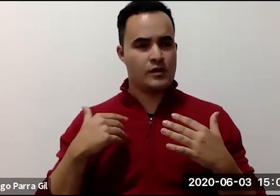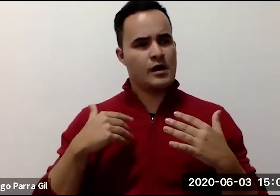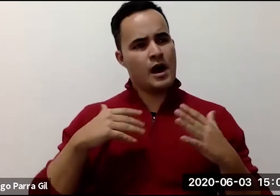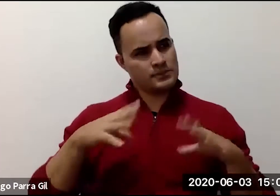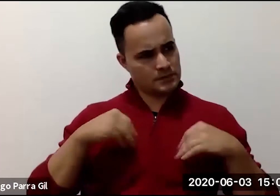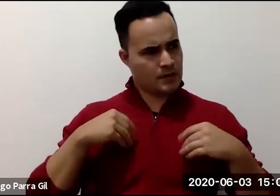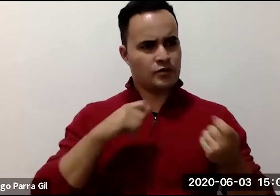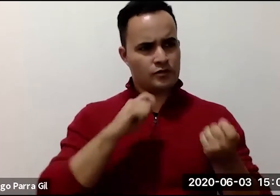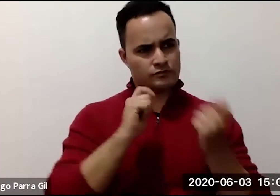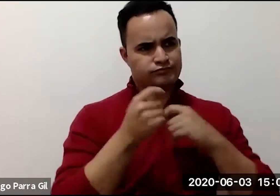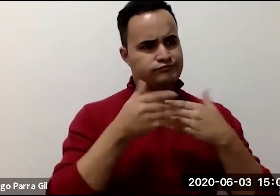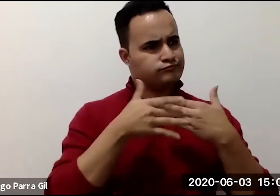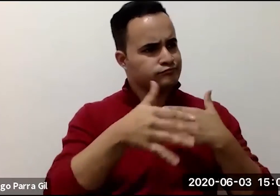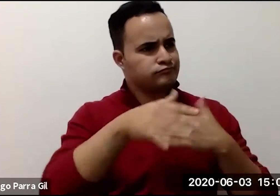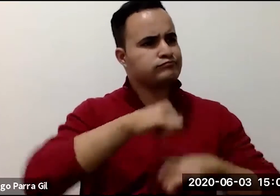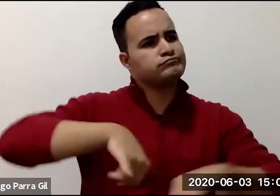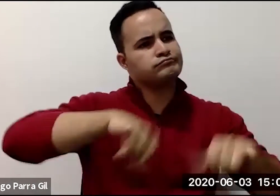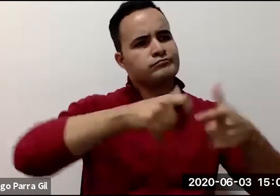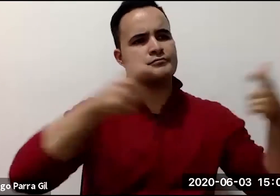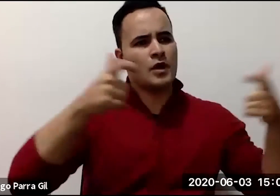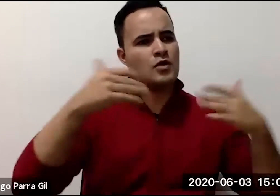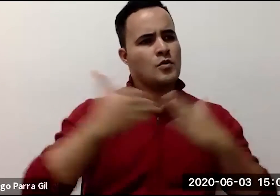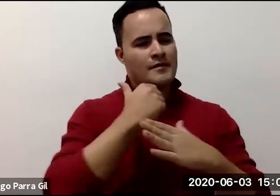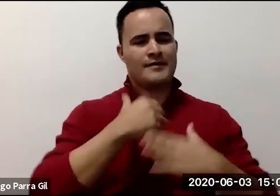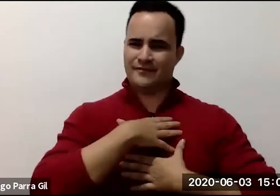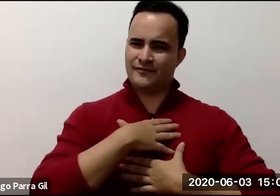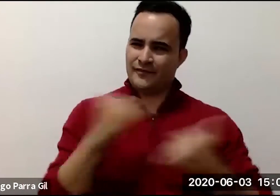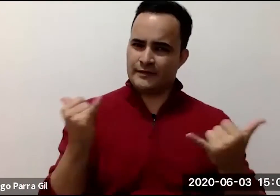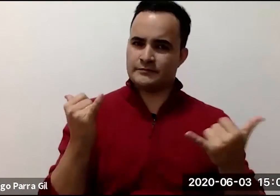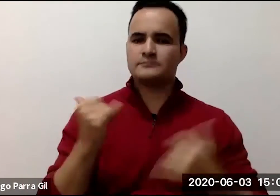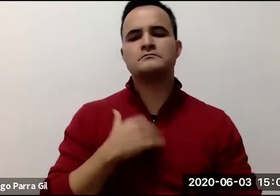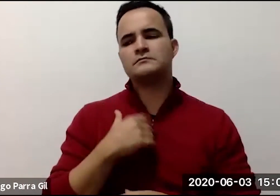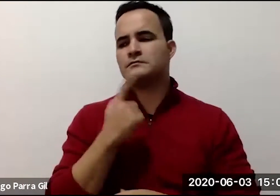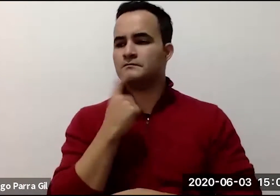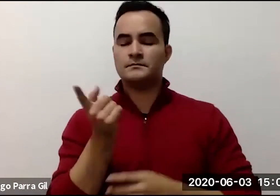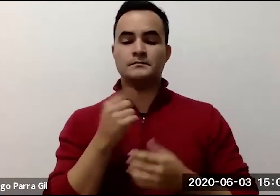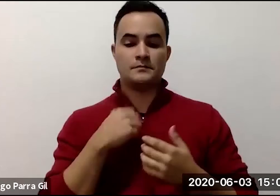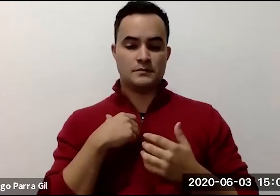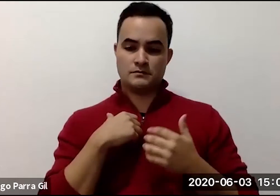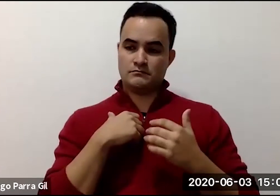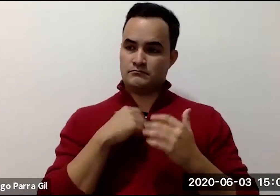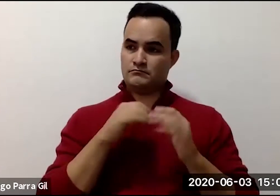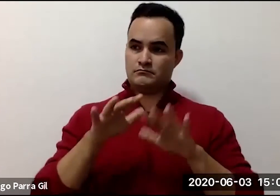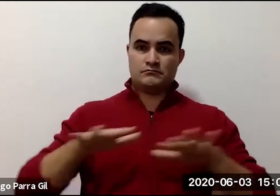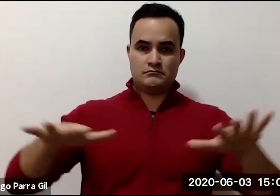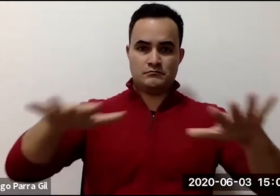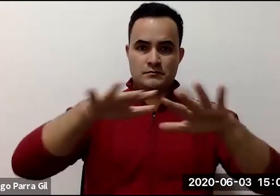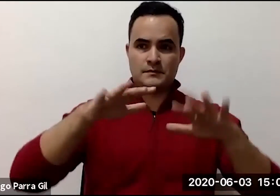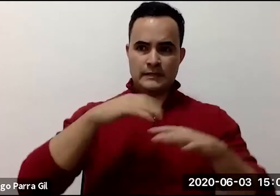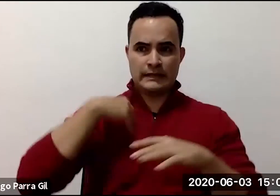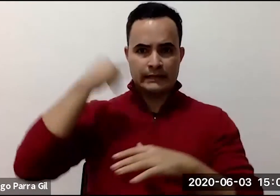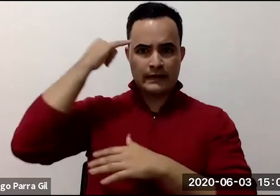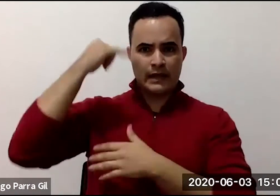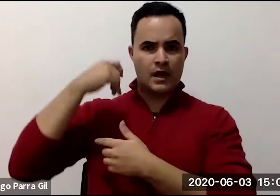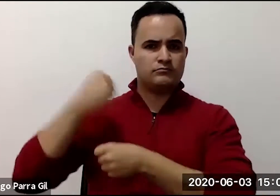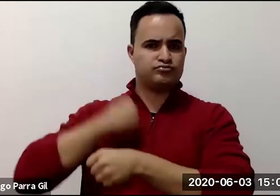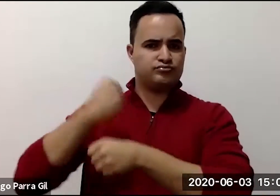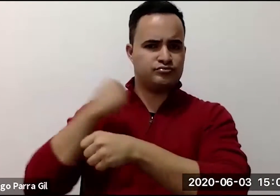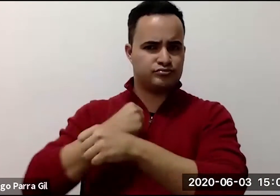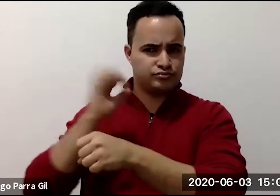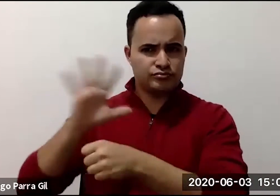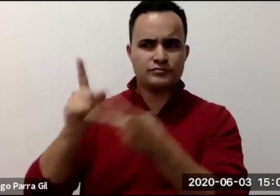Al identificar la felicidad y la positividad respecto a la productividad, el funcionamiento,